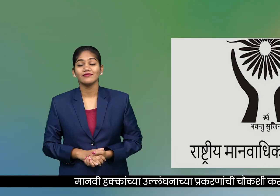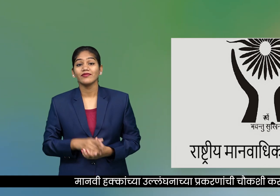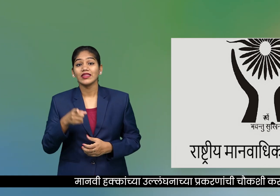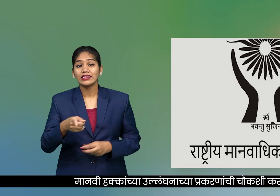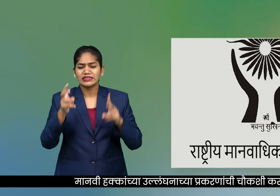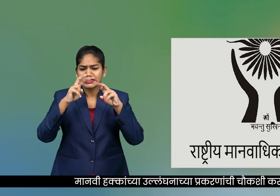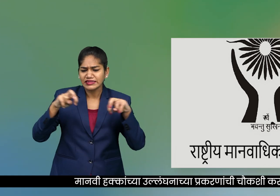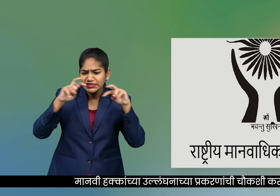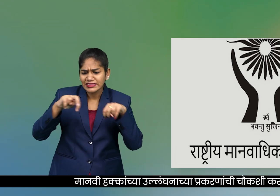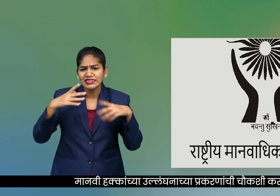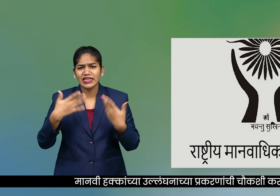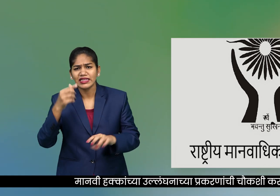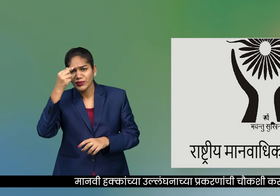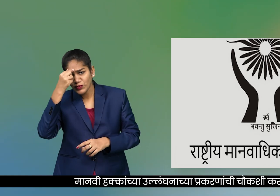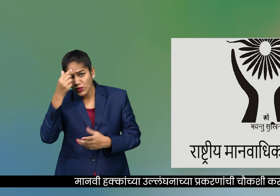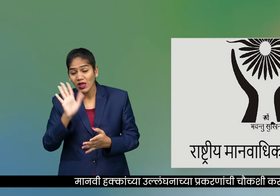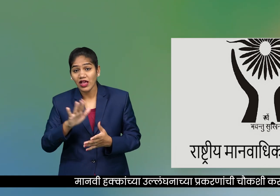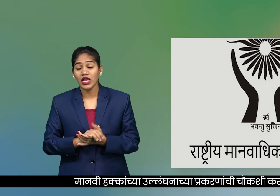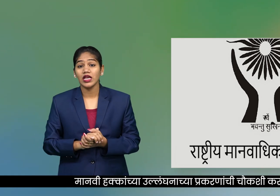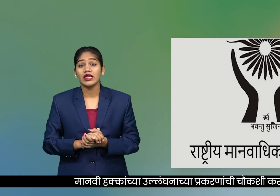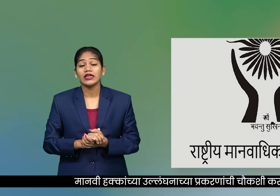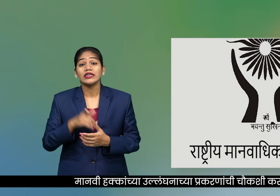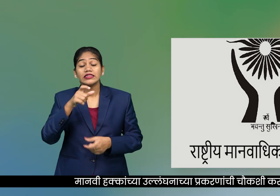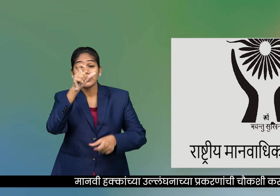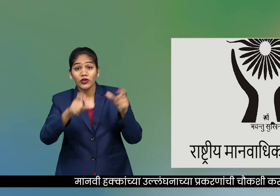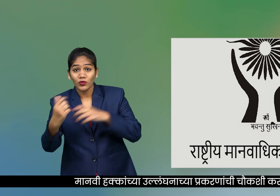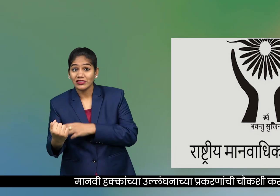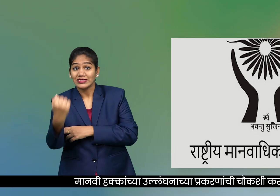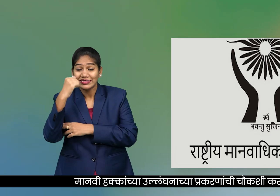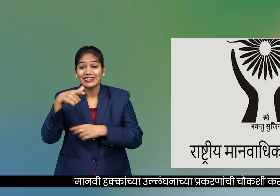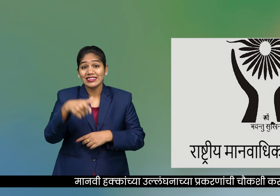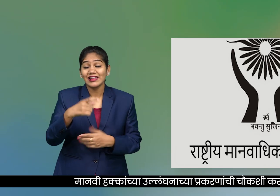मानवी हक्कांचा उल्लंघनाच्या प्रकरणी चौकशी करते